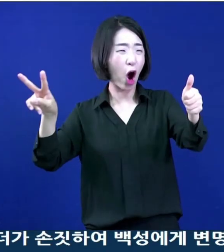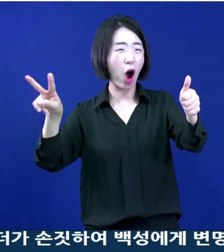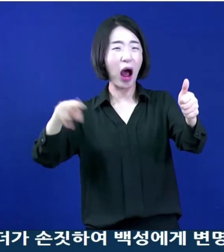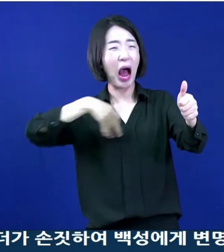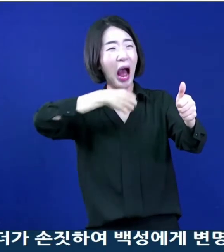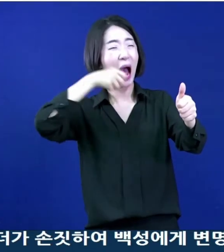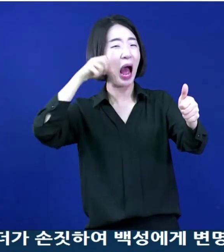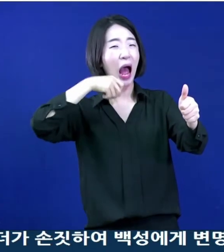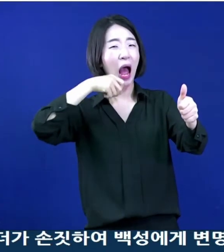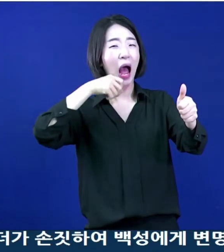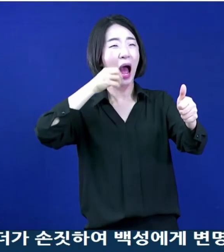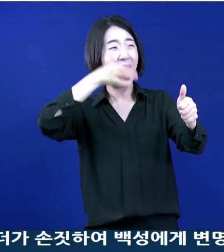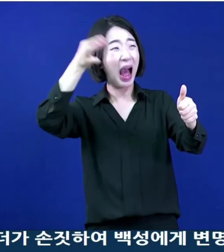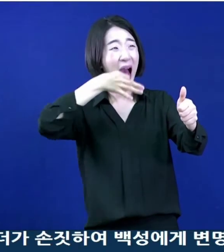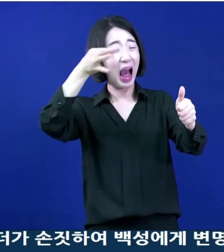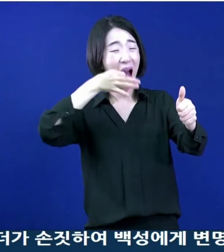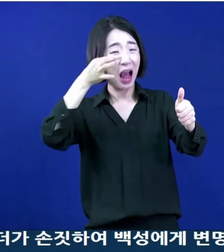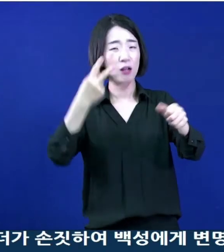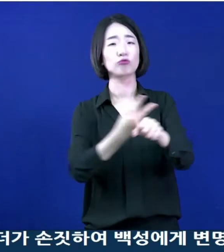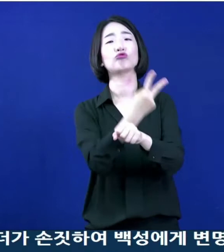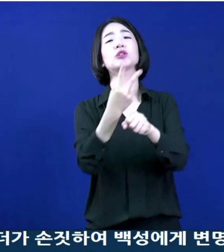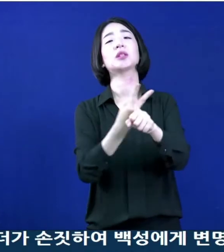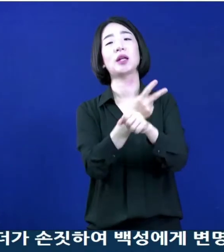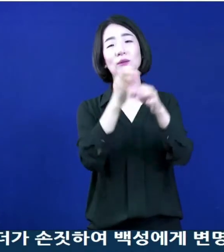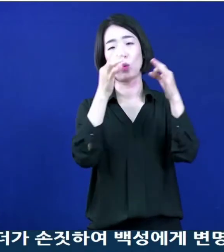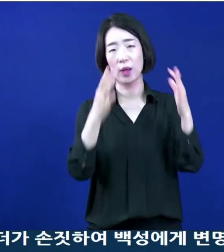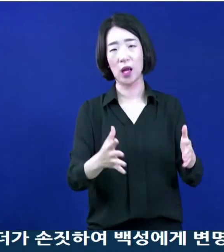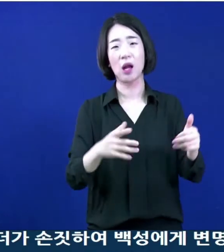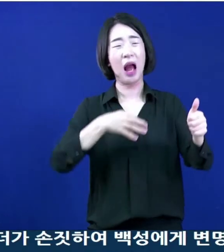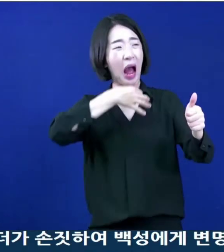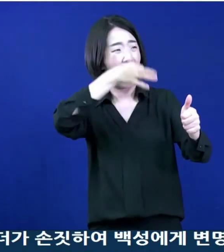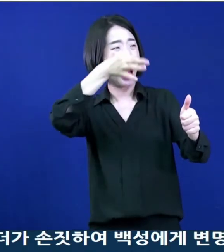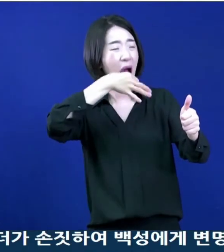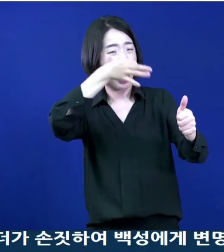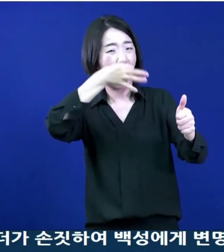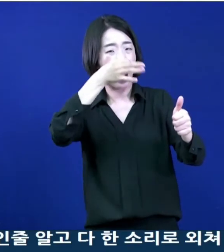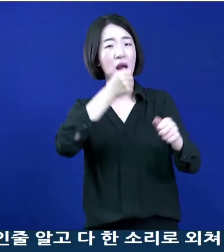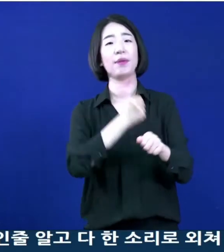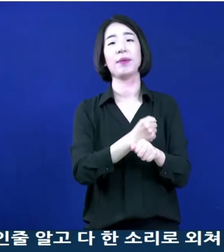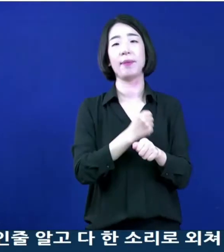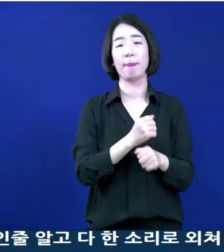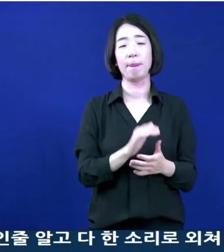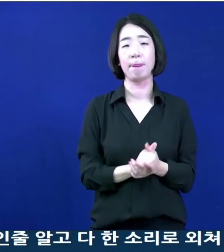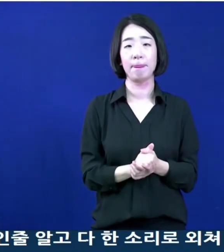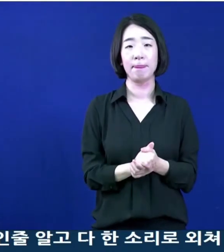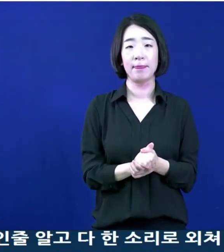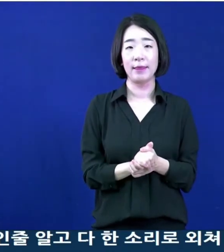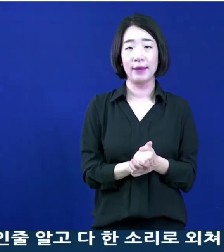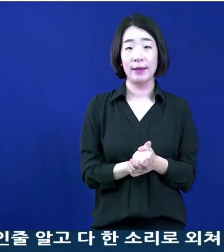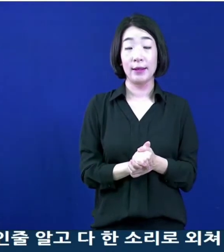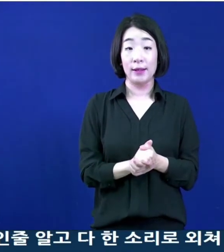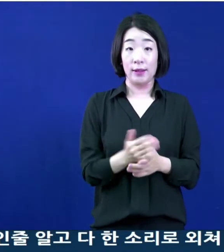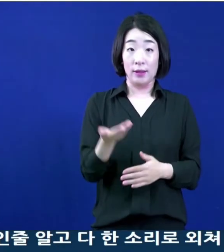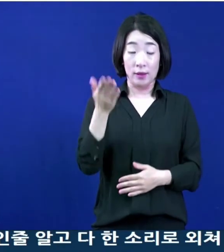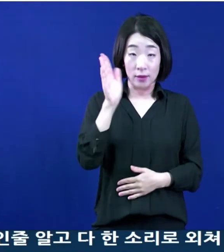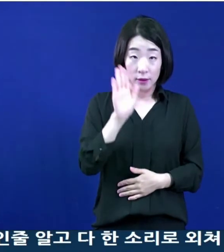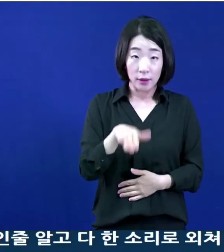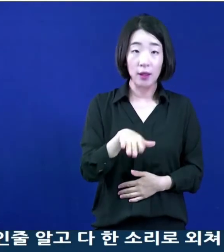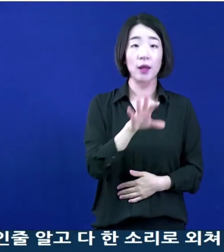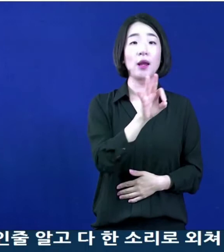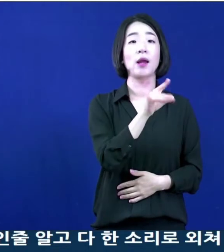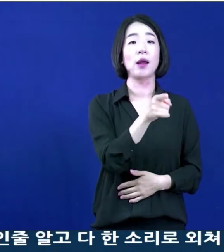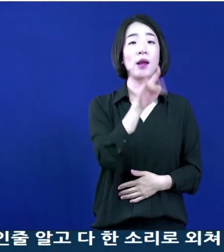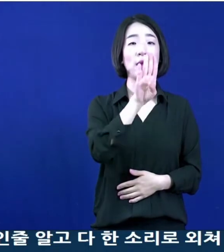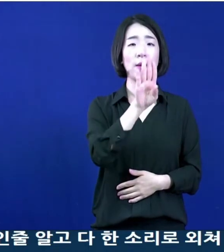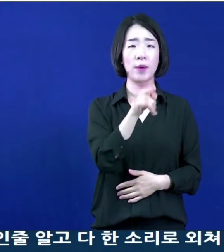도와주려고 그랬던 것 같아요. 바울에게 호의적인 유대인으로 판단이 듭니다. 그런데 에베소 사람이